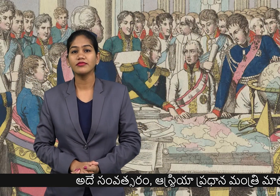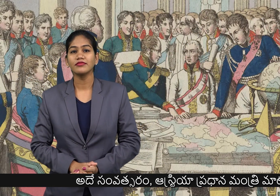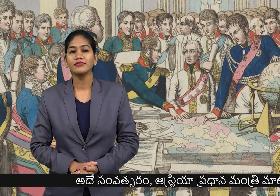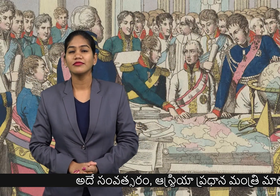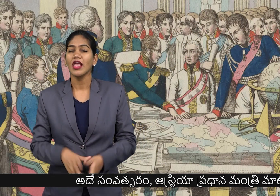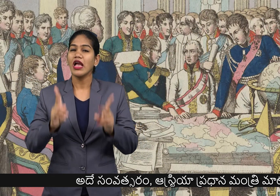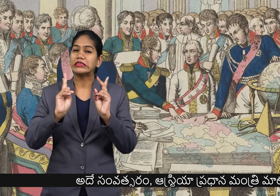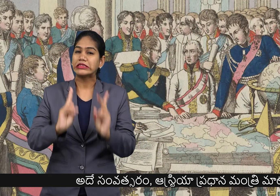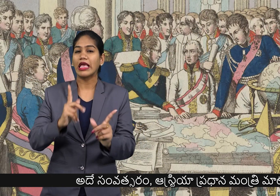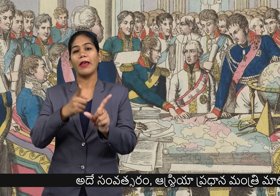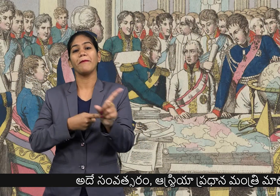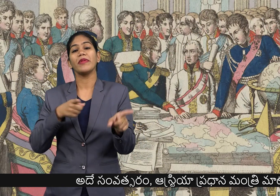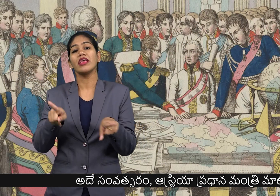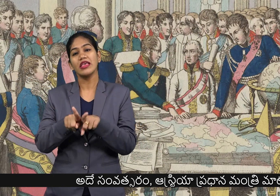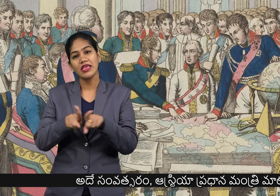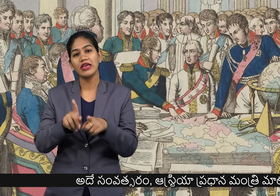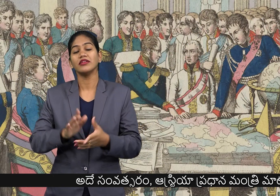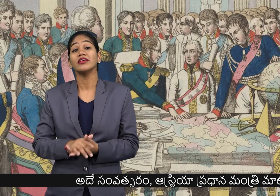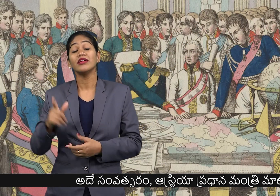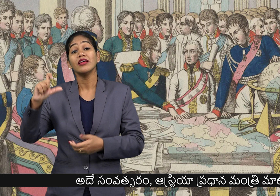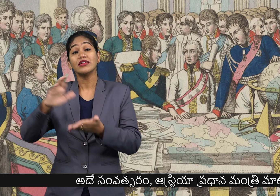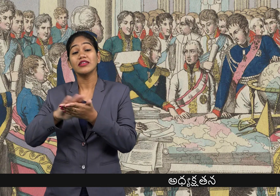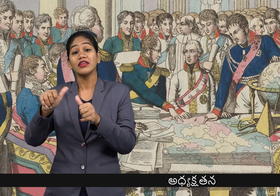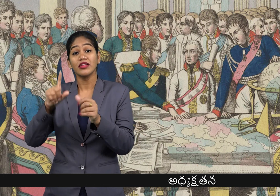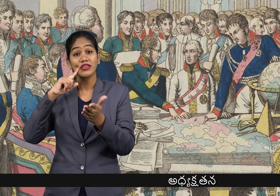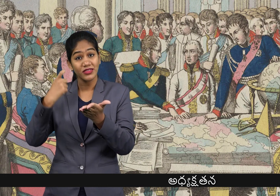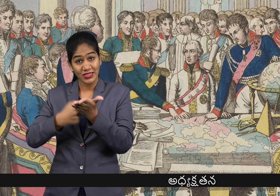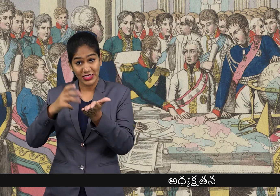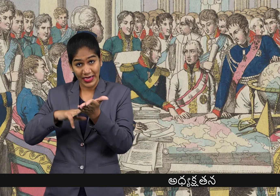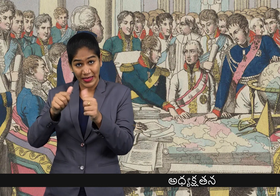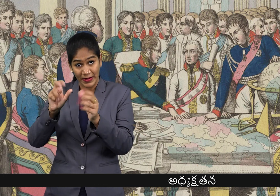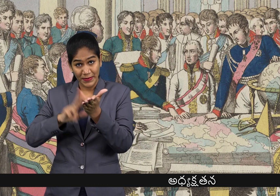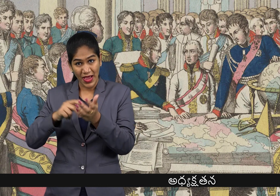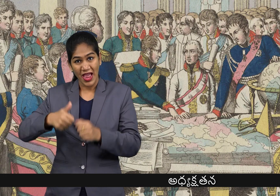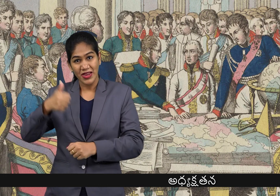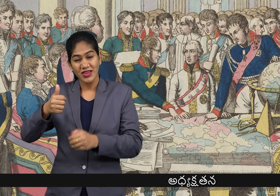అదే సంవత్సరం ఆస్ట్రియా ప్రధానమంత్రి మాటర్నిచ్ అధ్యక్షతన